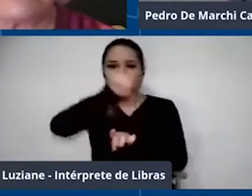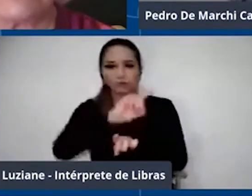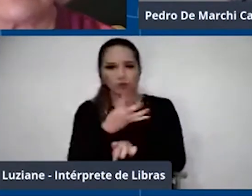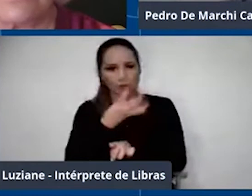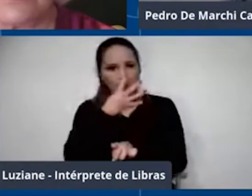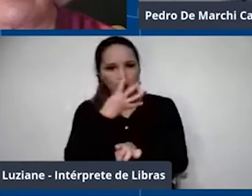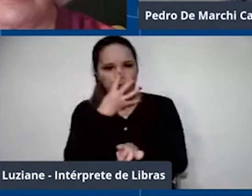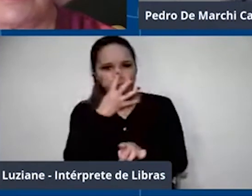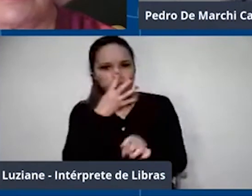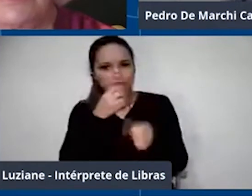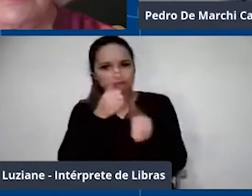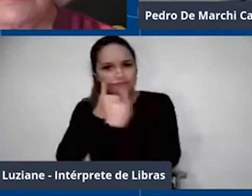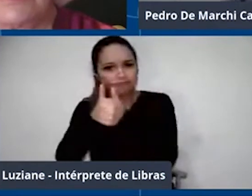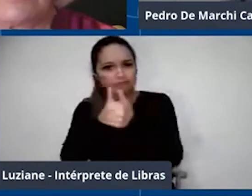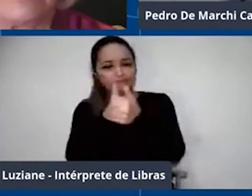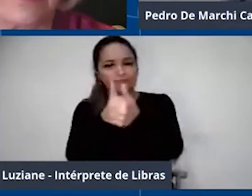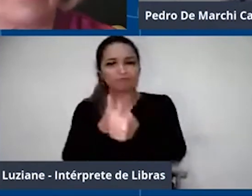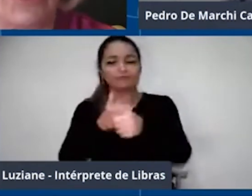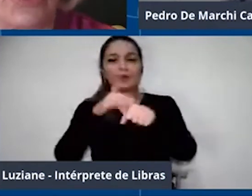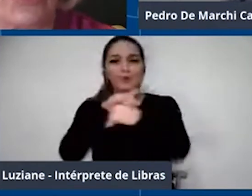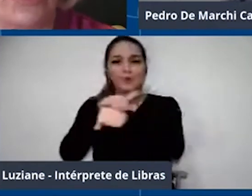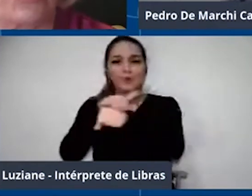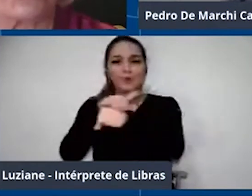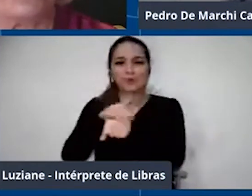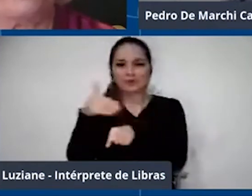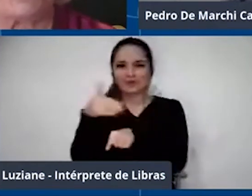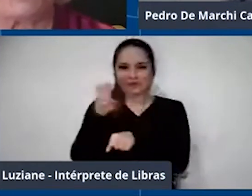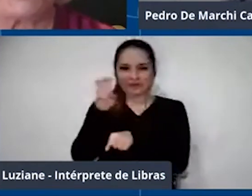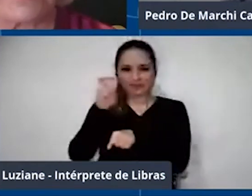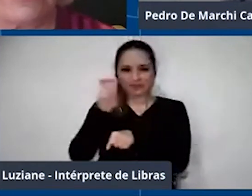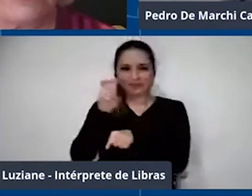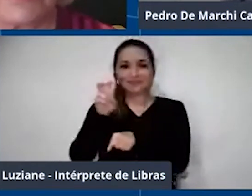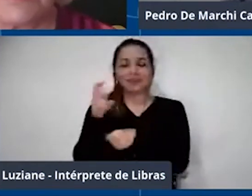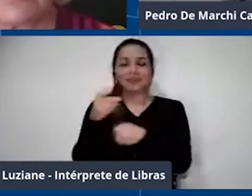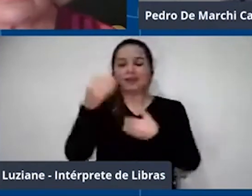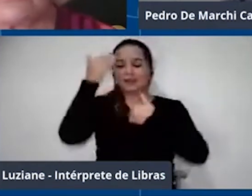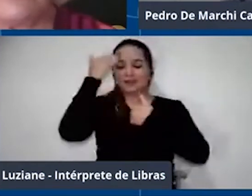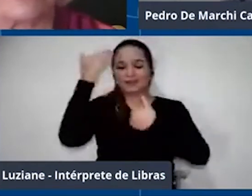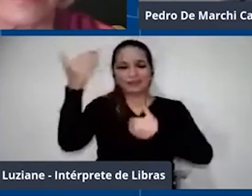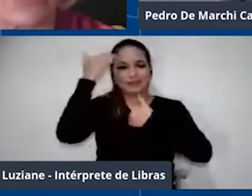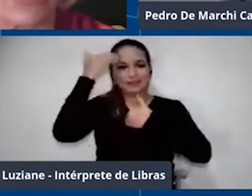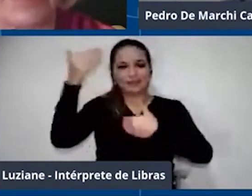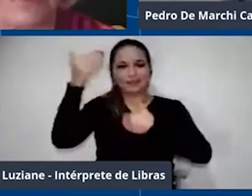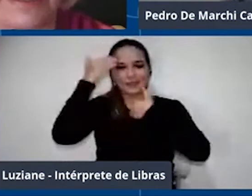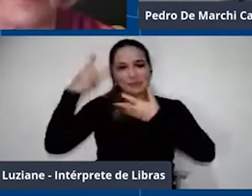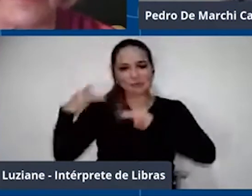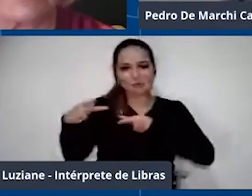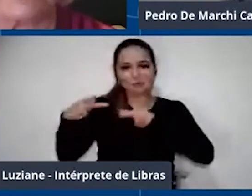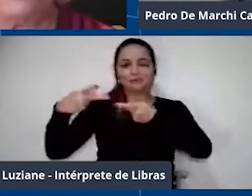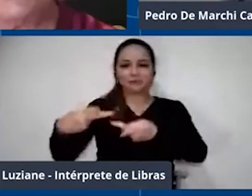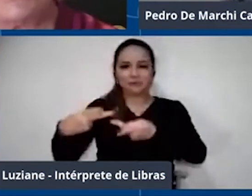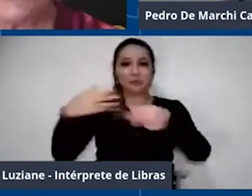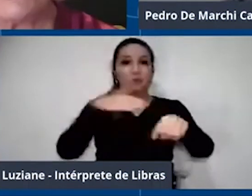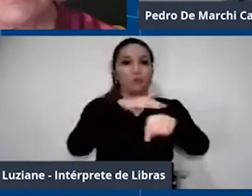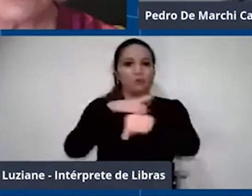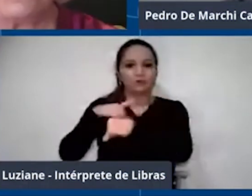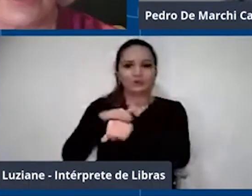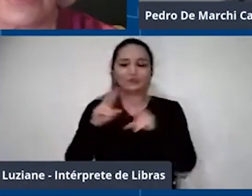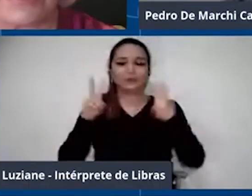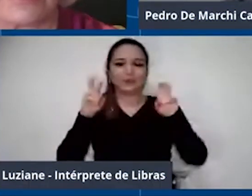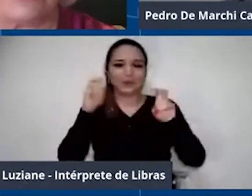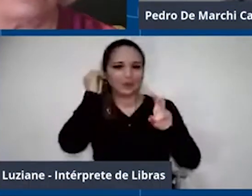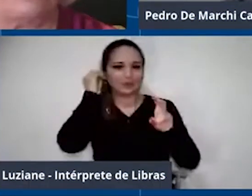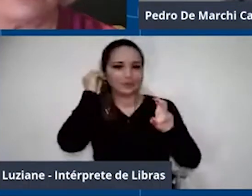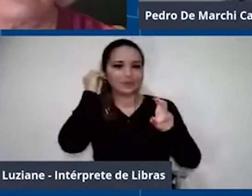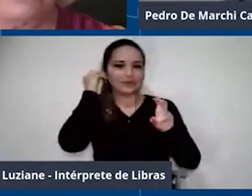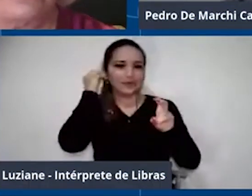conversa nesta quinta-feira, agradecer muito o honroso convite para estar com vocês, conversando sobre temas que são de interesse do